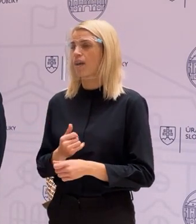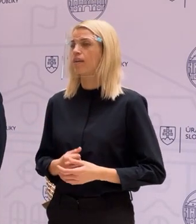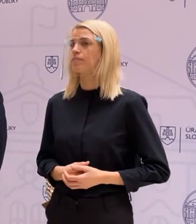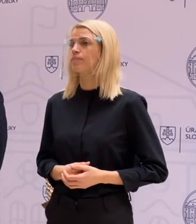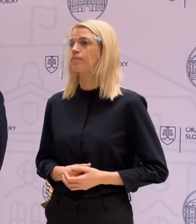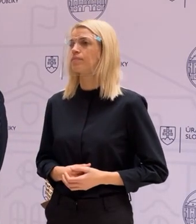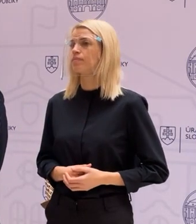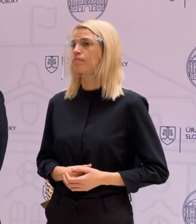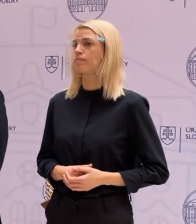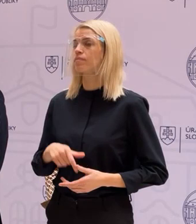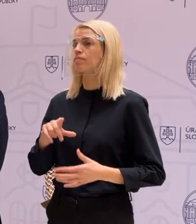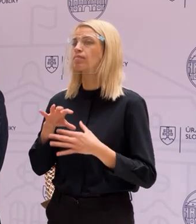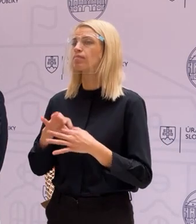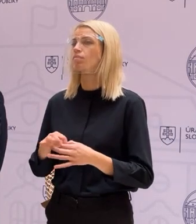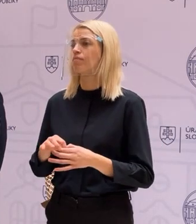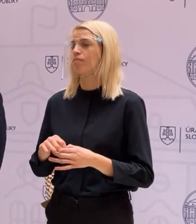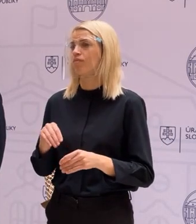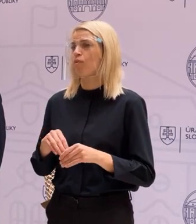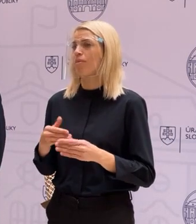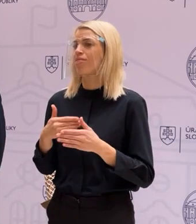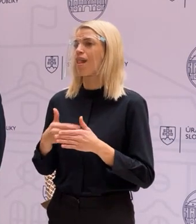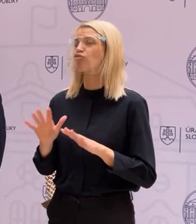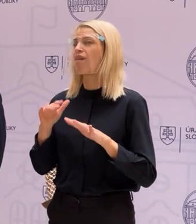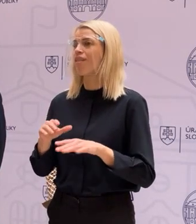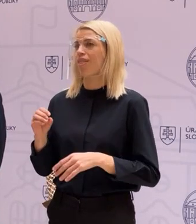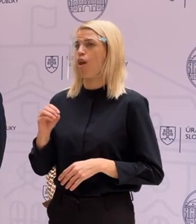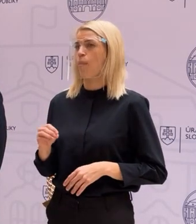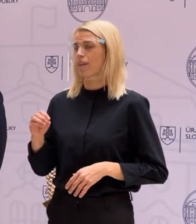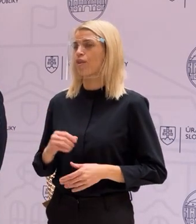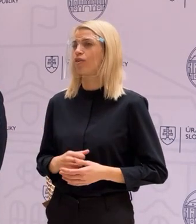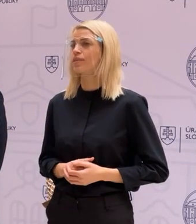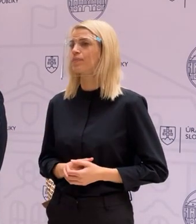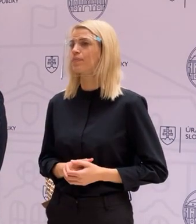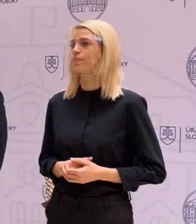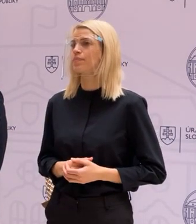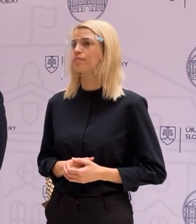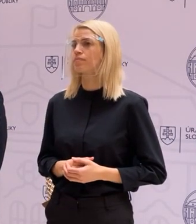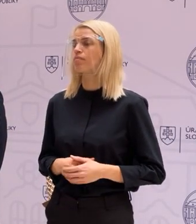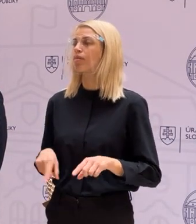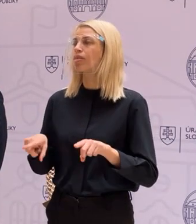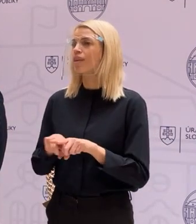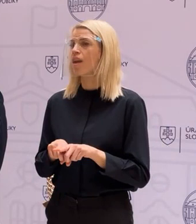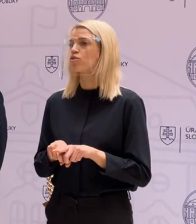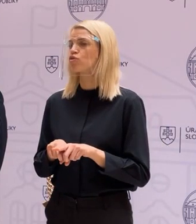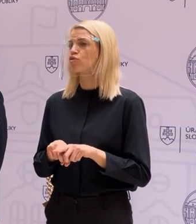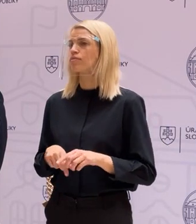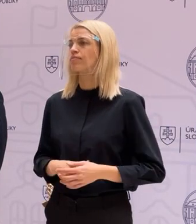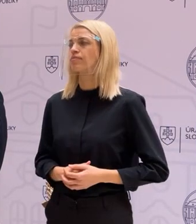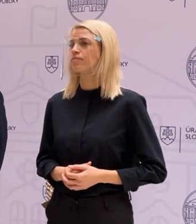19.1. súvisiacich s nastupujúcou vlnou Omikron na Slovensku. A takisto aj